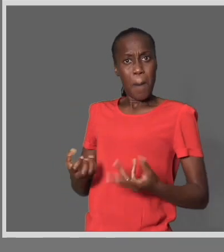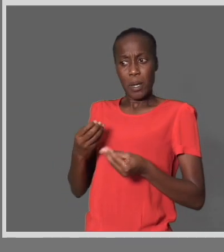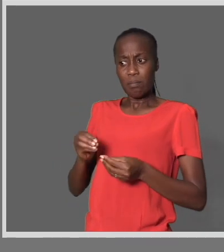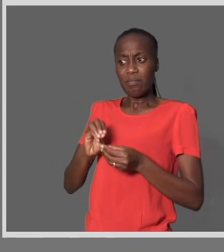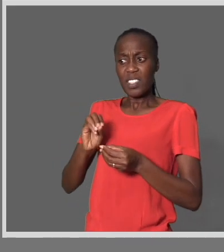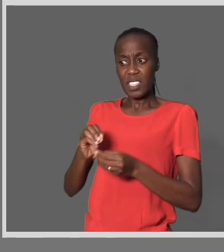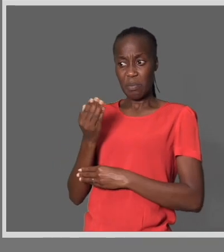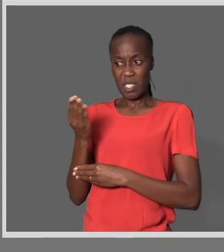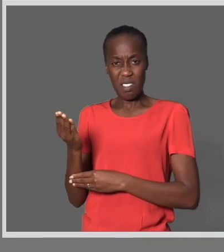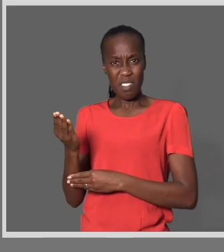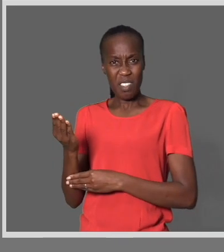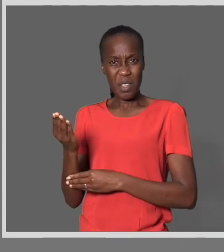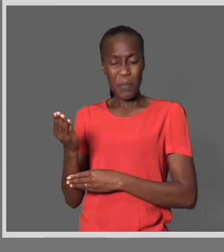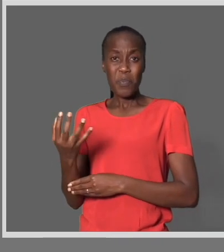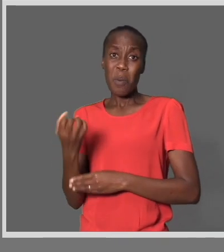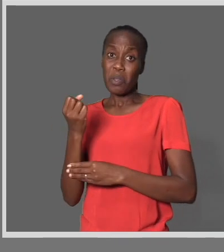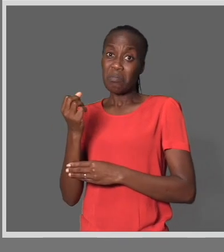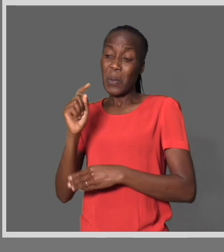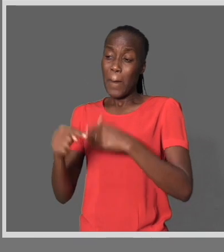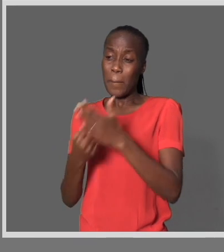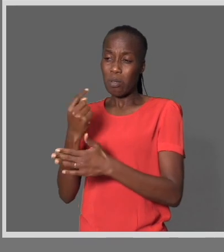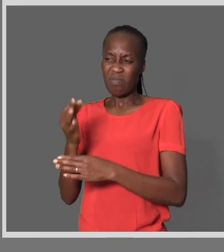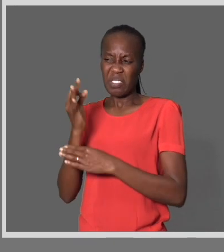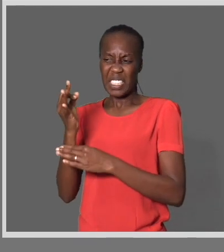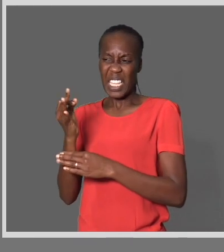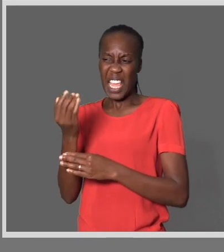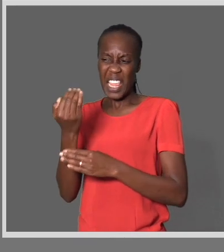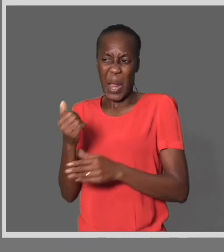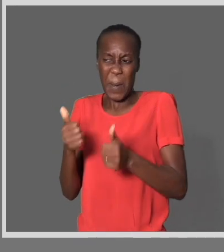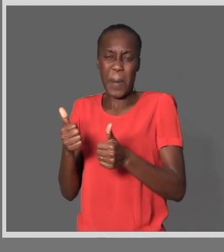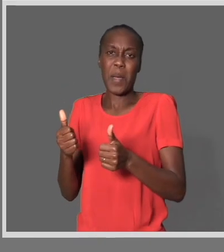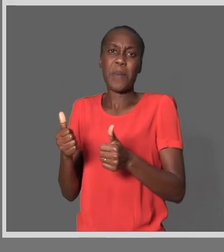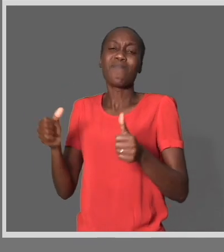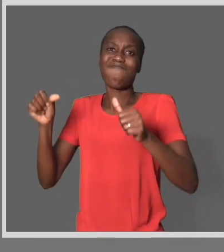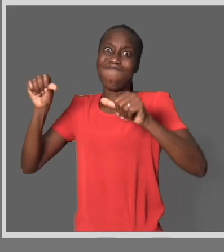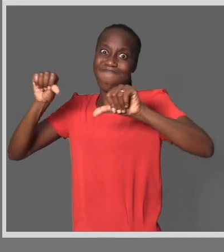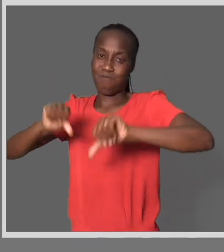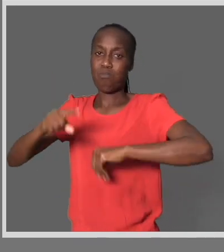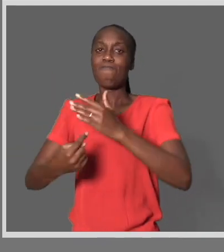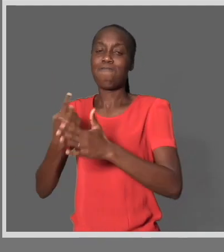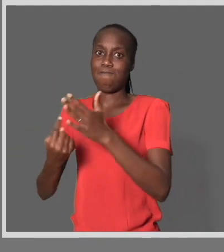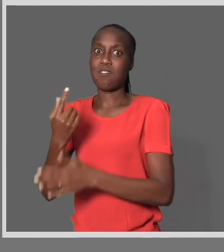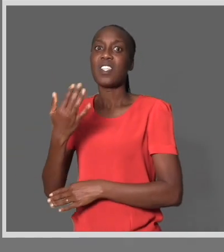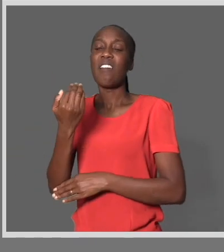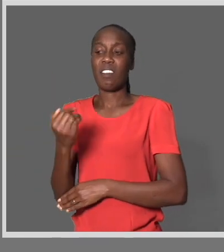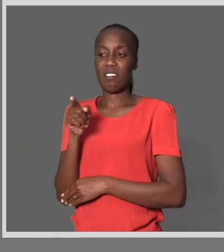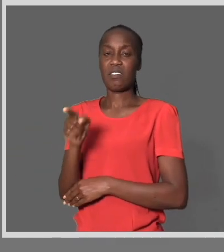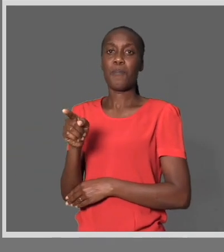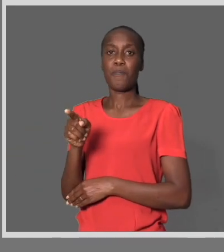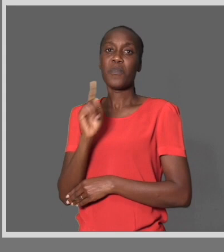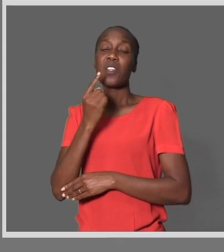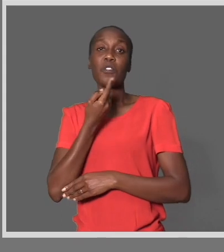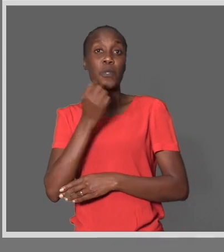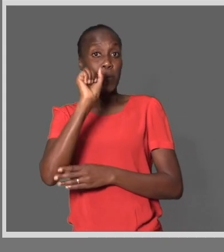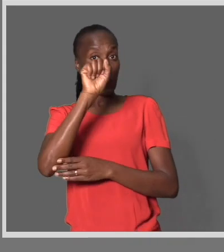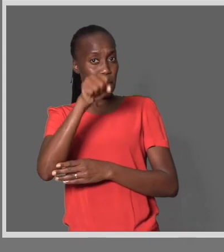mas, tecnicamente, ela pode criar mais danos à criança, não é? Sim, tecnicamente pode criar muitos danos à criança.